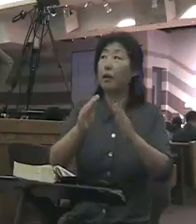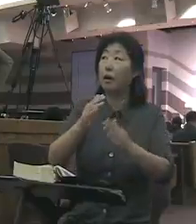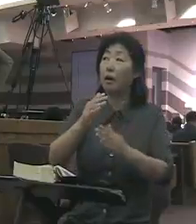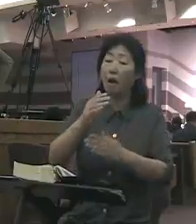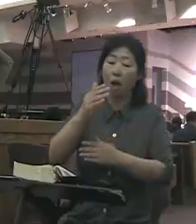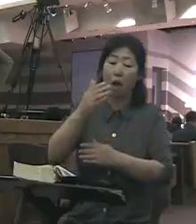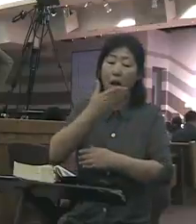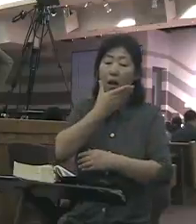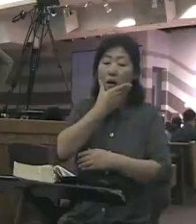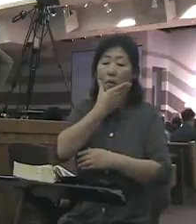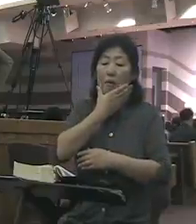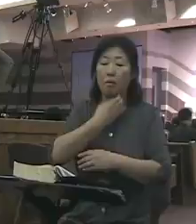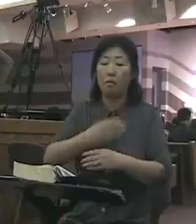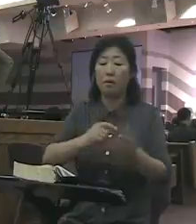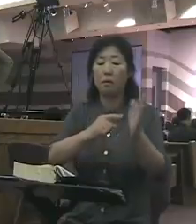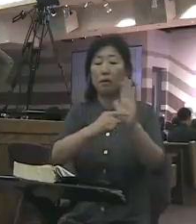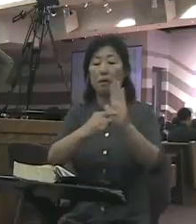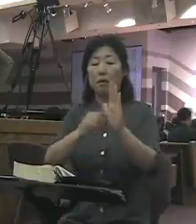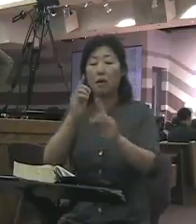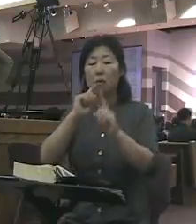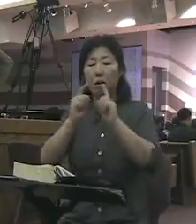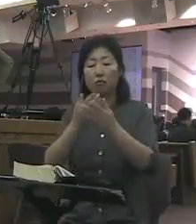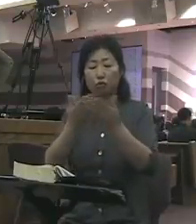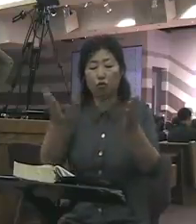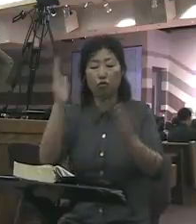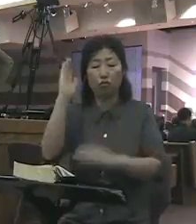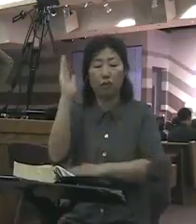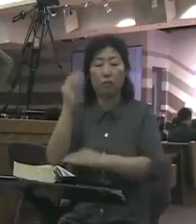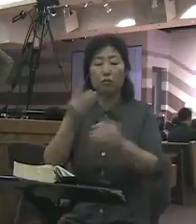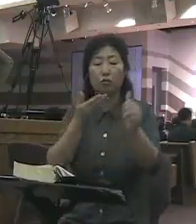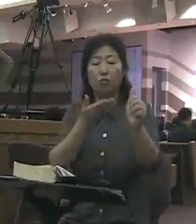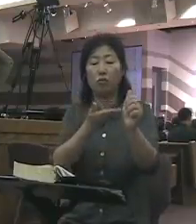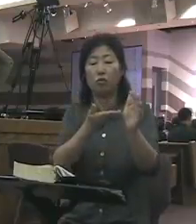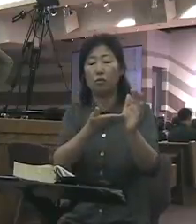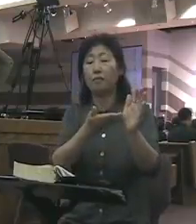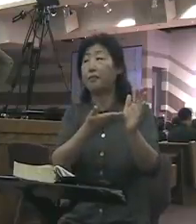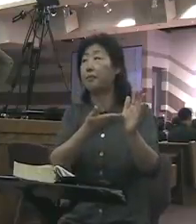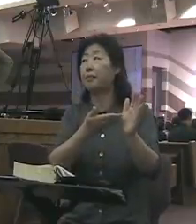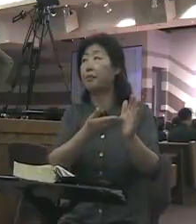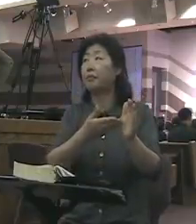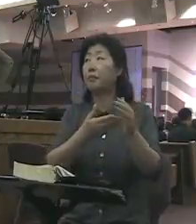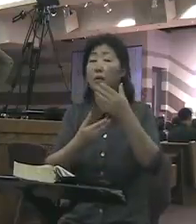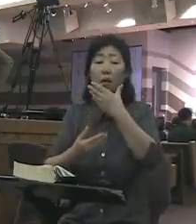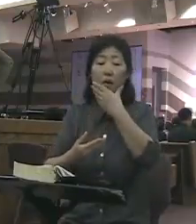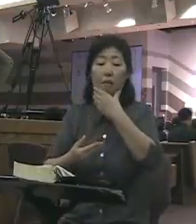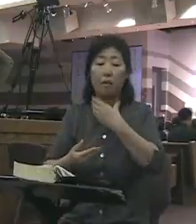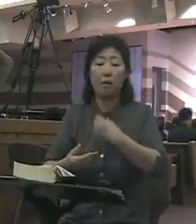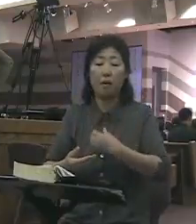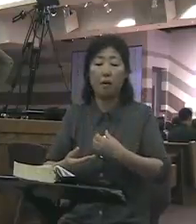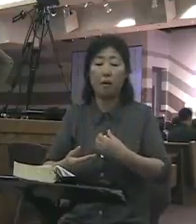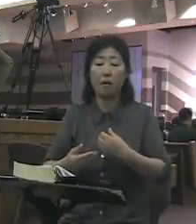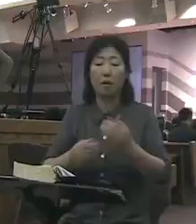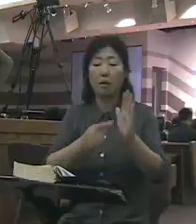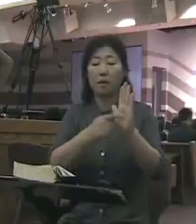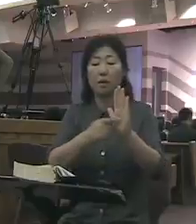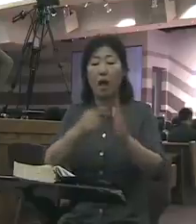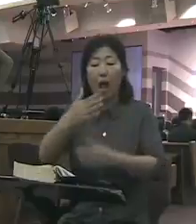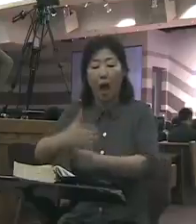주셨습니다. 이때에 아브라함에게 나타나십니다. 하나님이 기뻐하셨다는 거예요. 이 모든